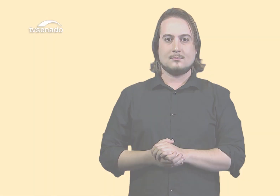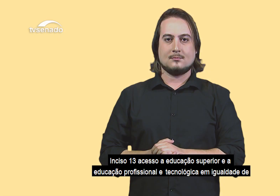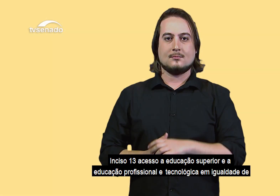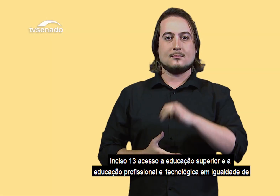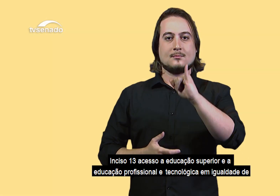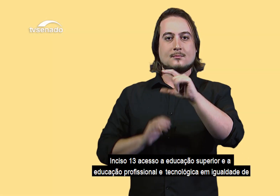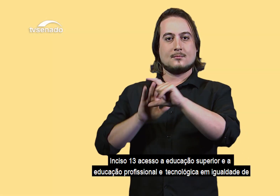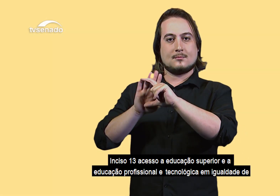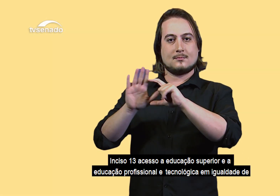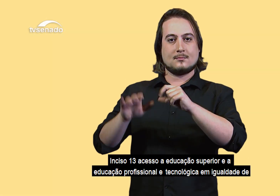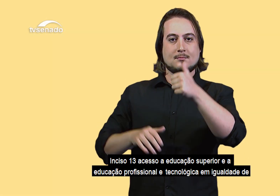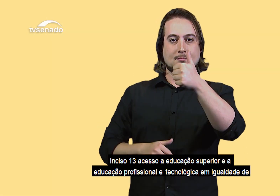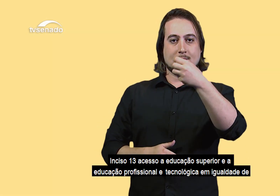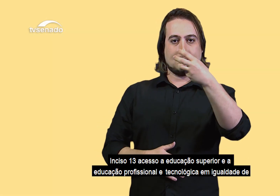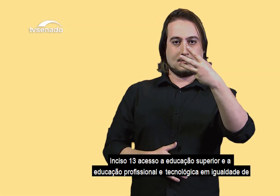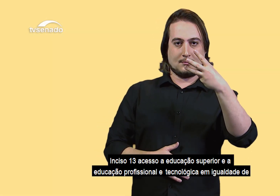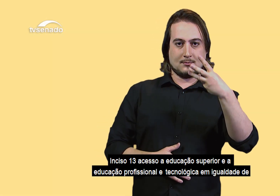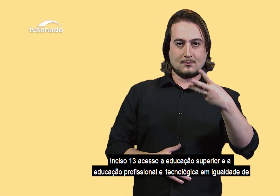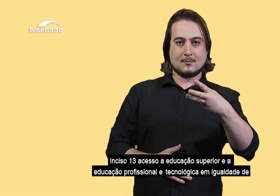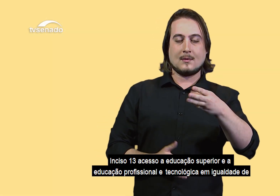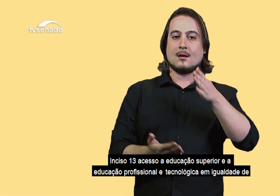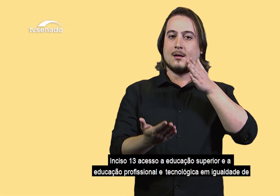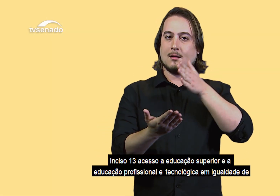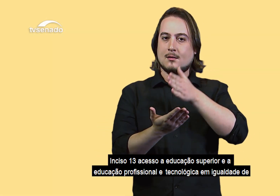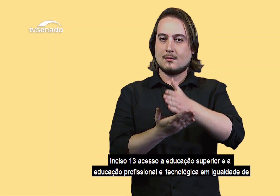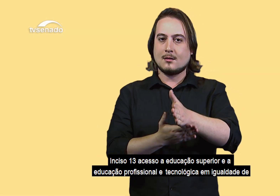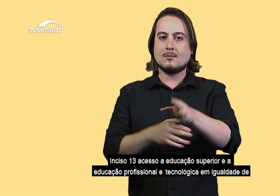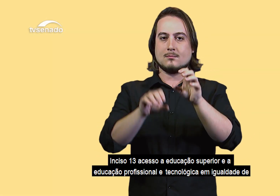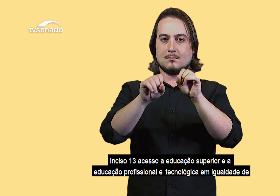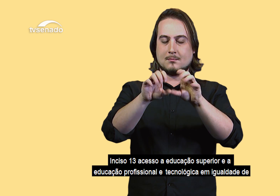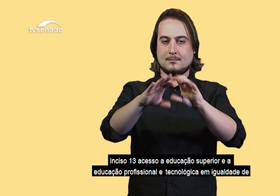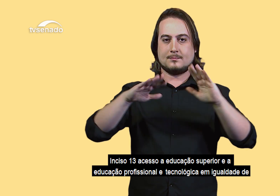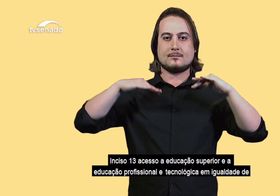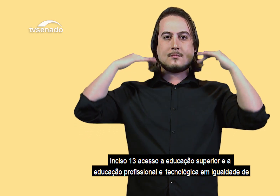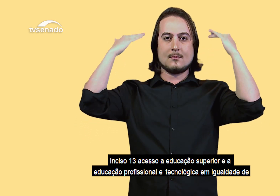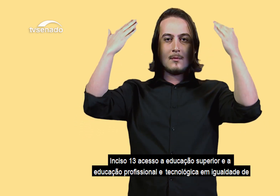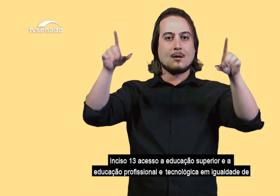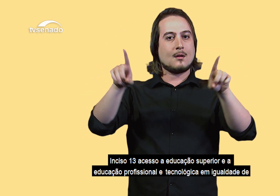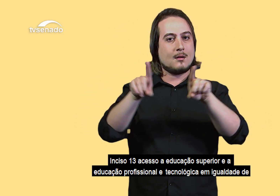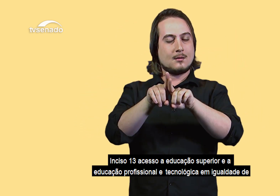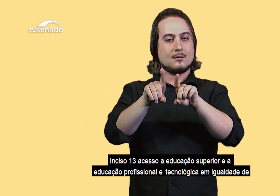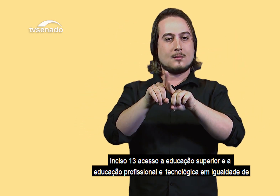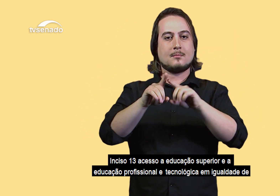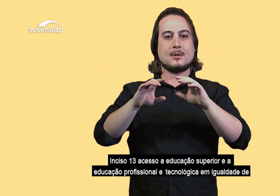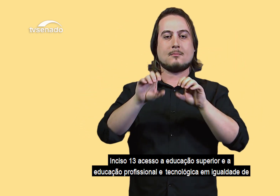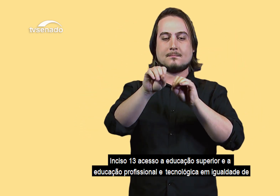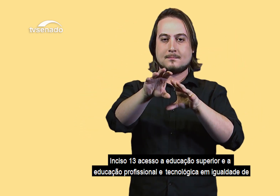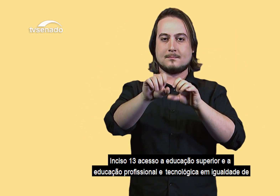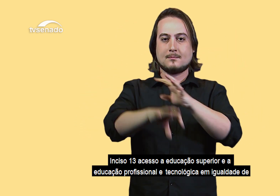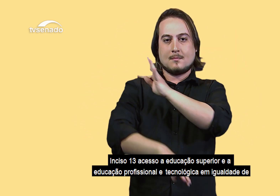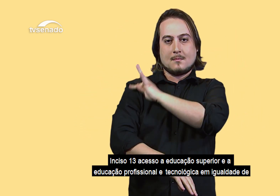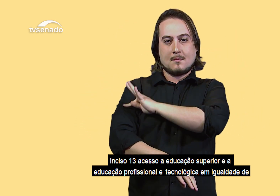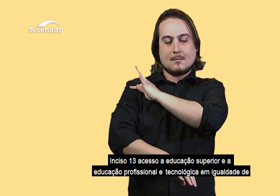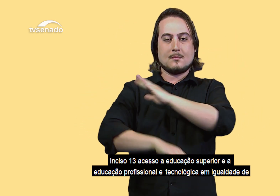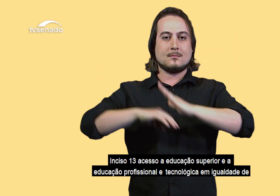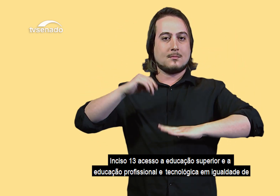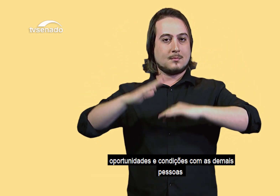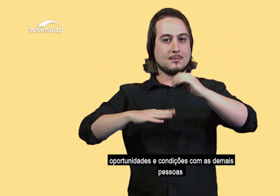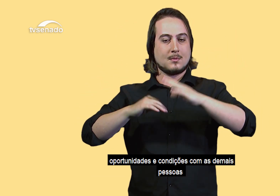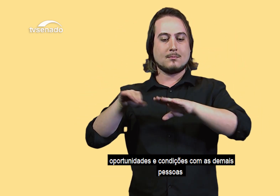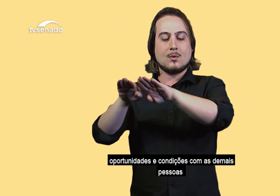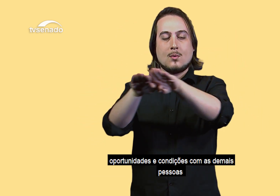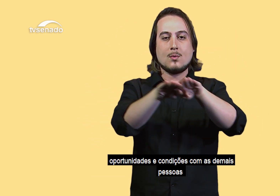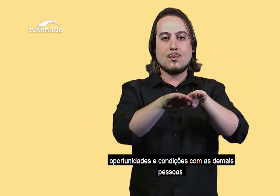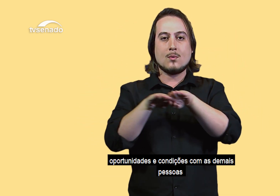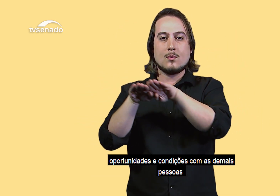Inciso 13. Acesso à educação superior e à educação profissional e tecnológica em igualdade